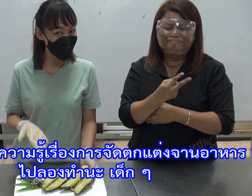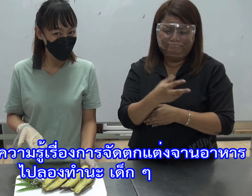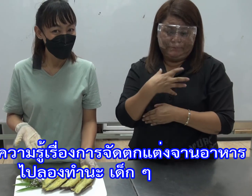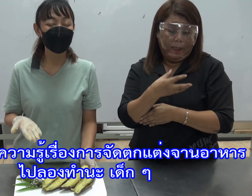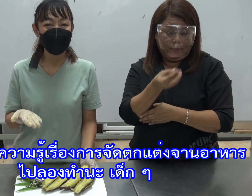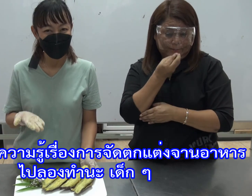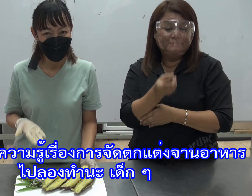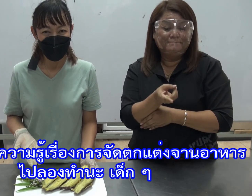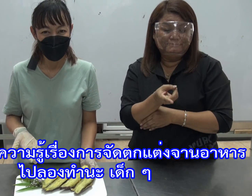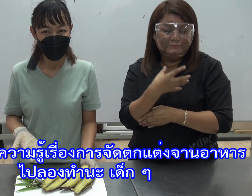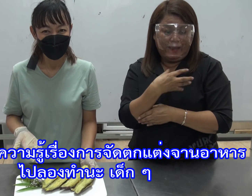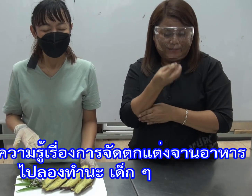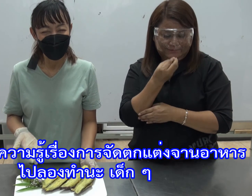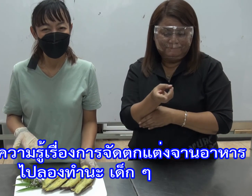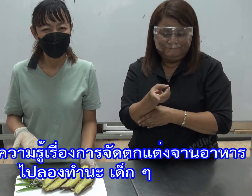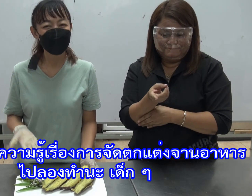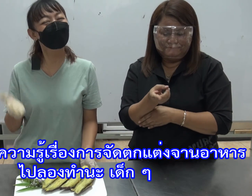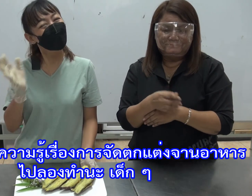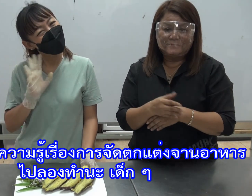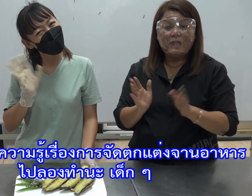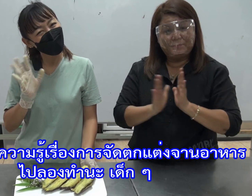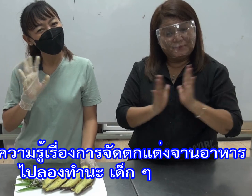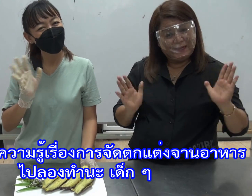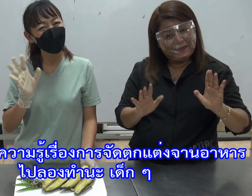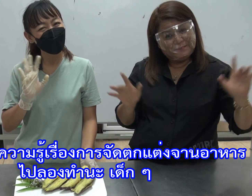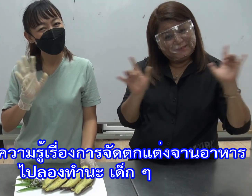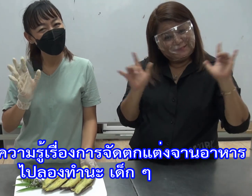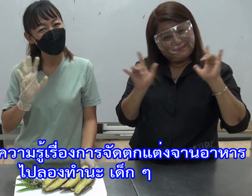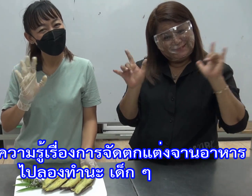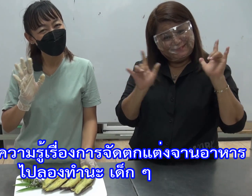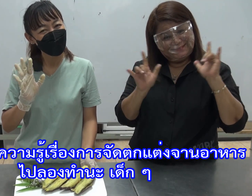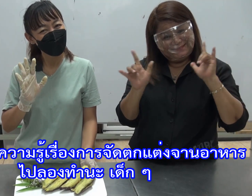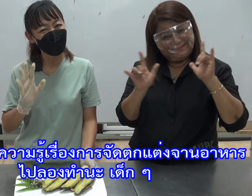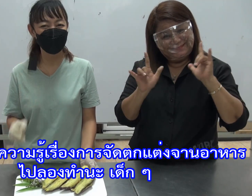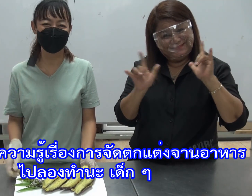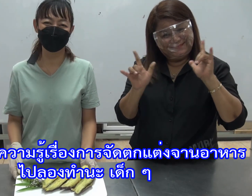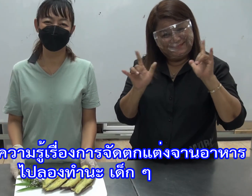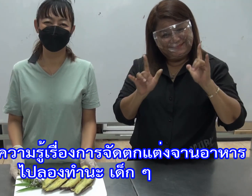ใครเห็นก็อยากรับประทานนะคะค่ะขอบคุณมากค่ะแล้วเราพบกันใหม่นะคะ